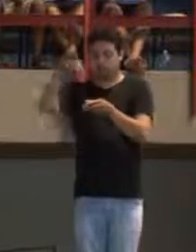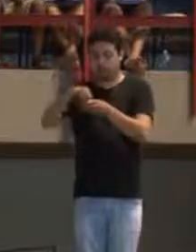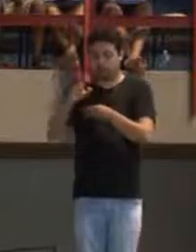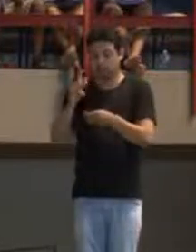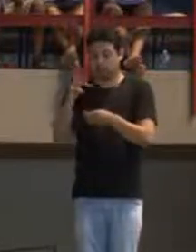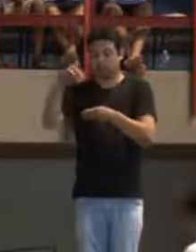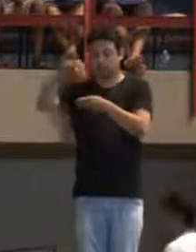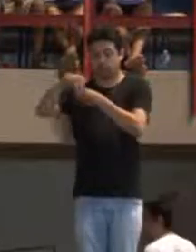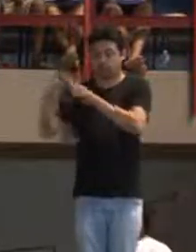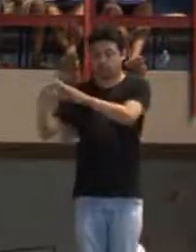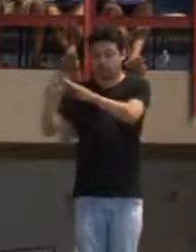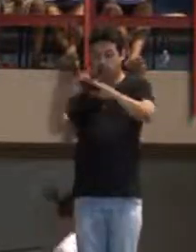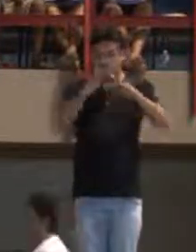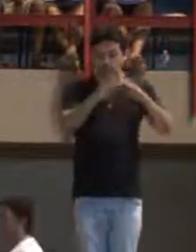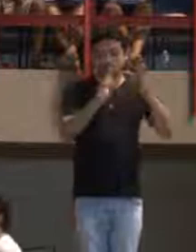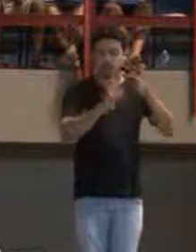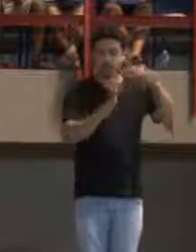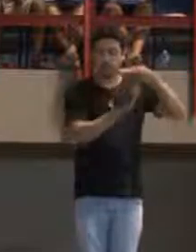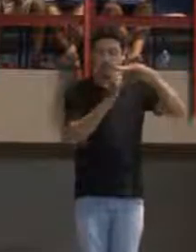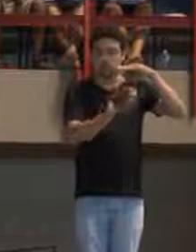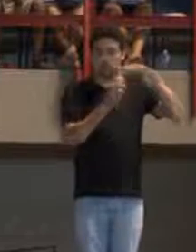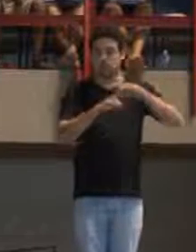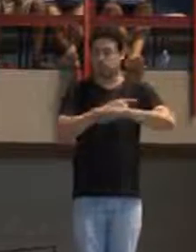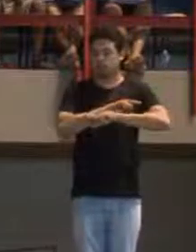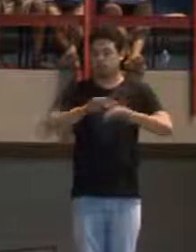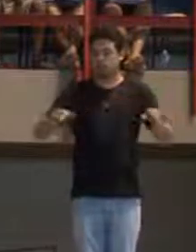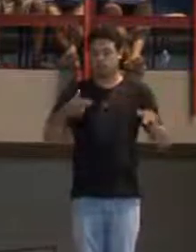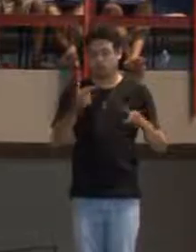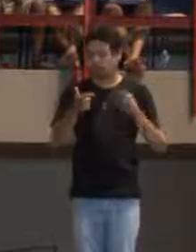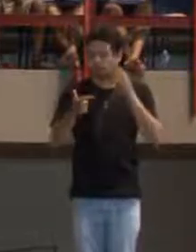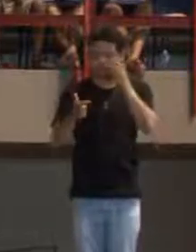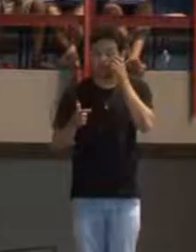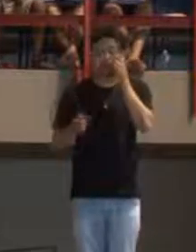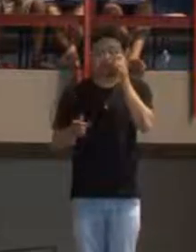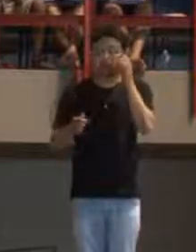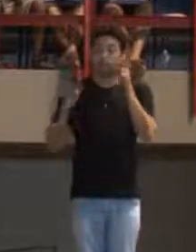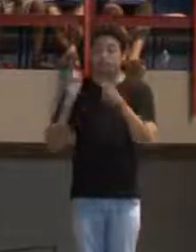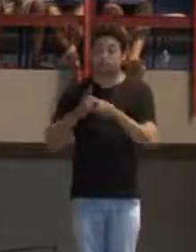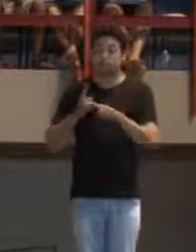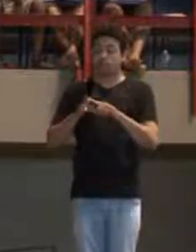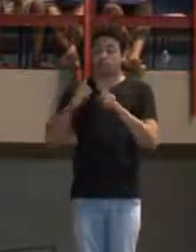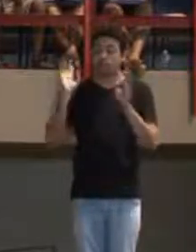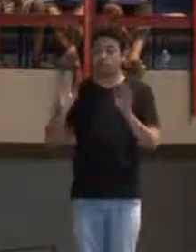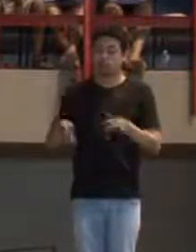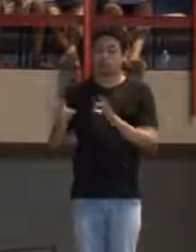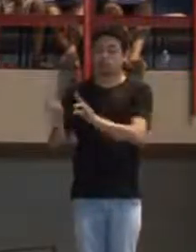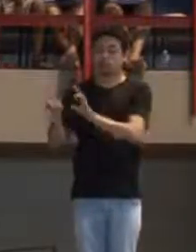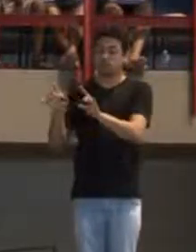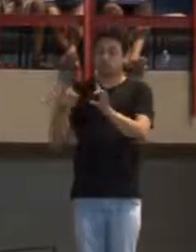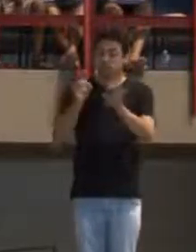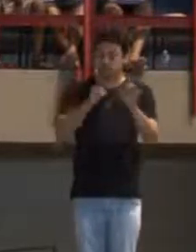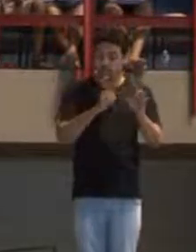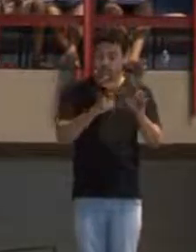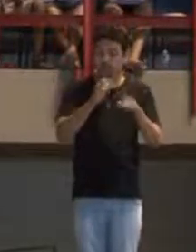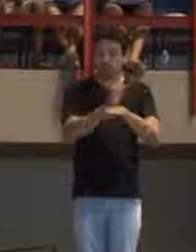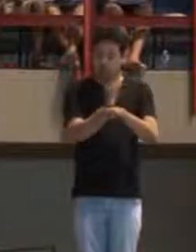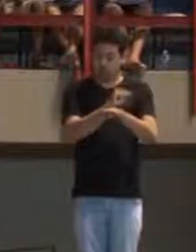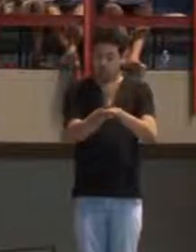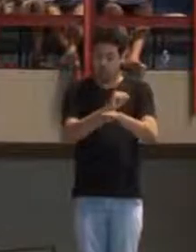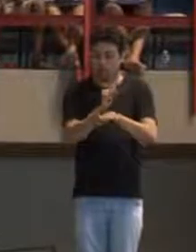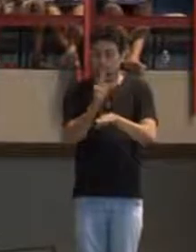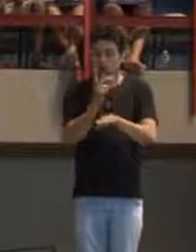residências e empresas. Praticamente não aconteceu. A produção comercial de veículos movidos a hidrogênio.